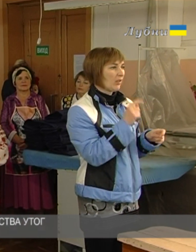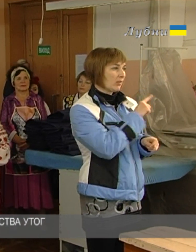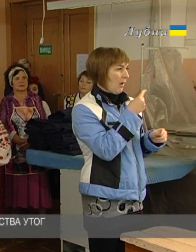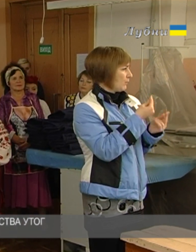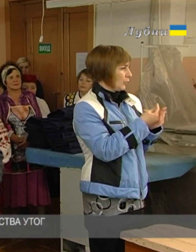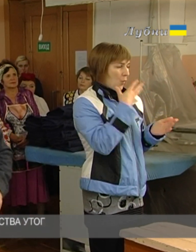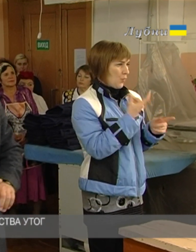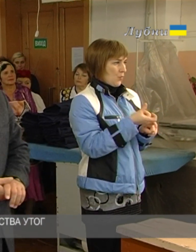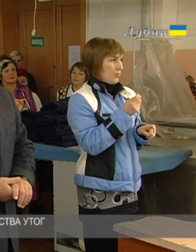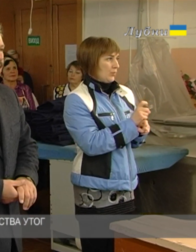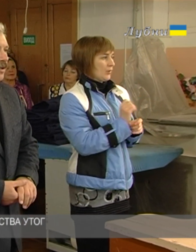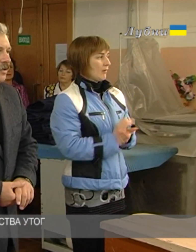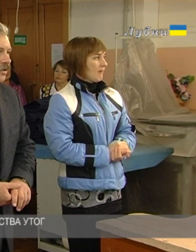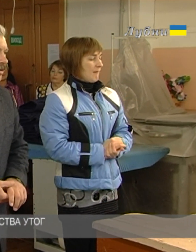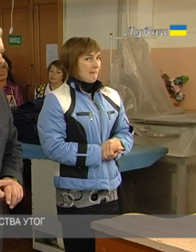значно дорожче.